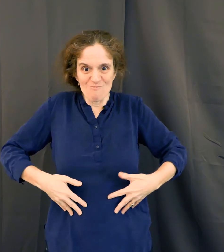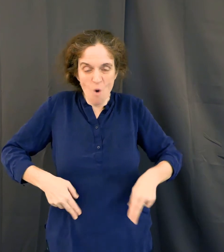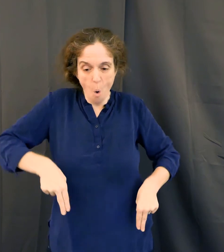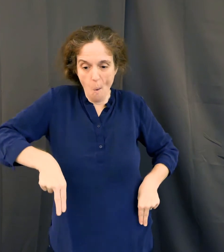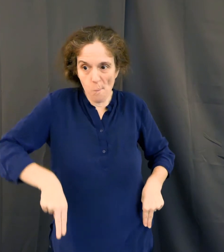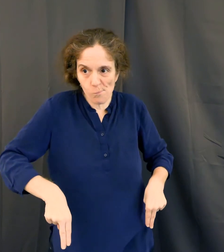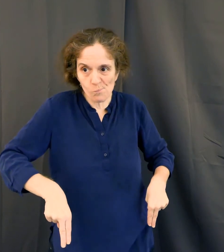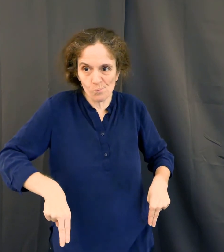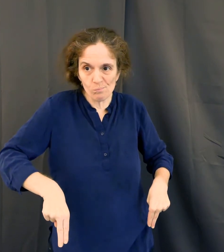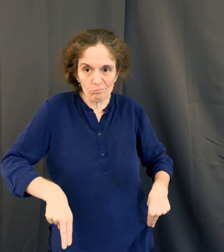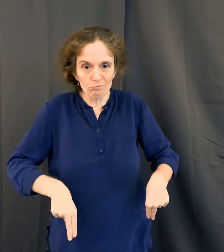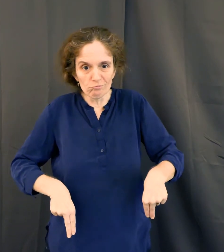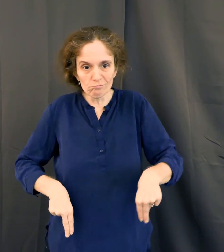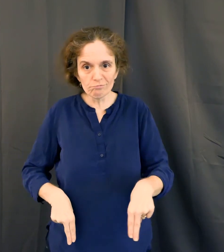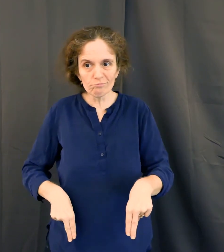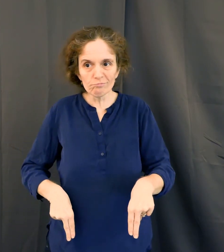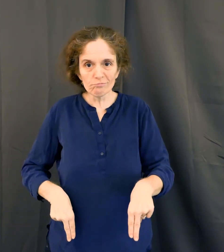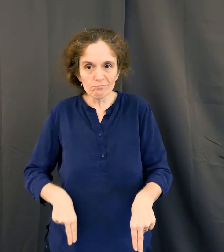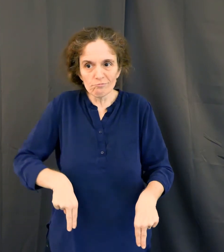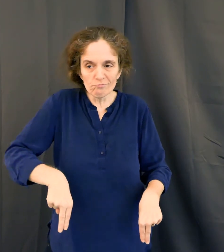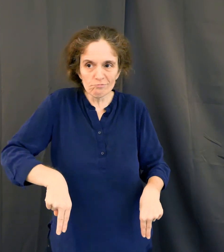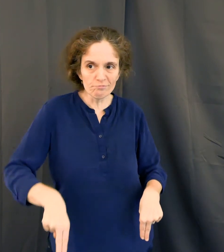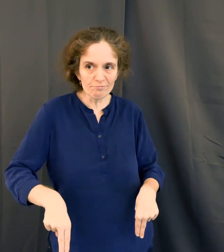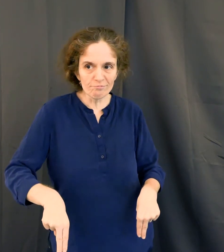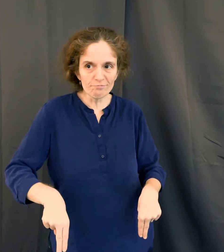gros, bien gras, qui marchait.